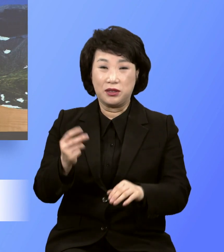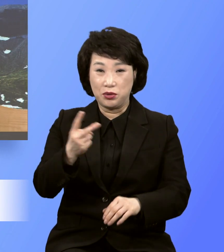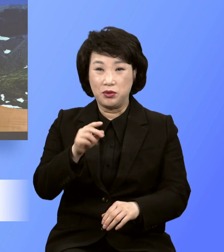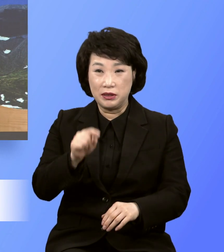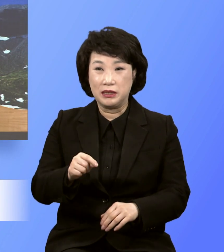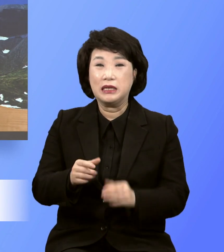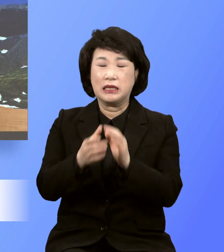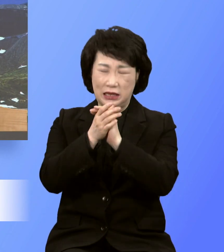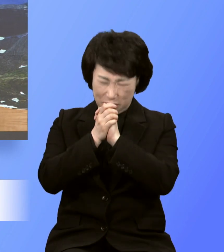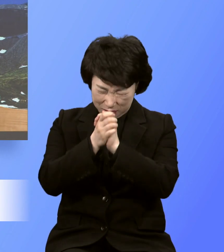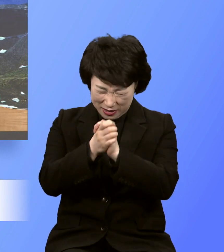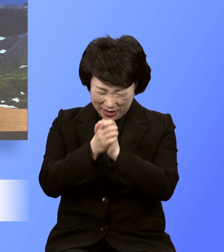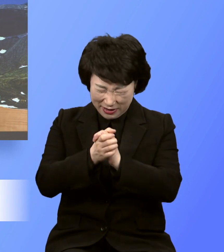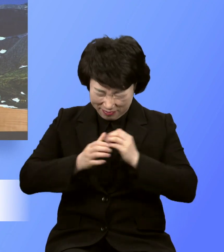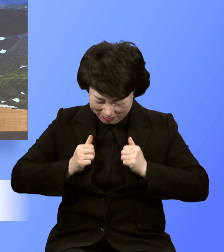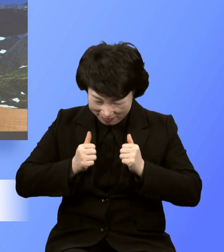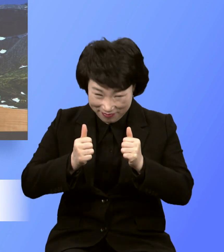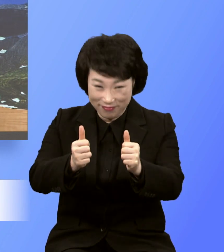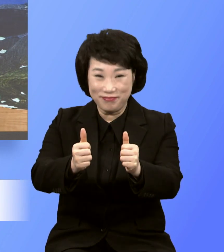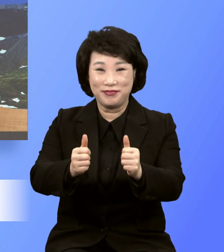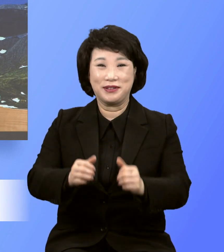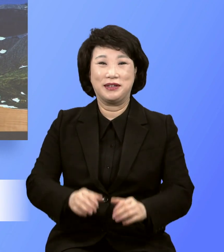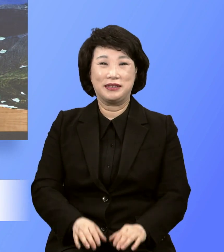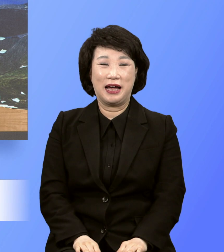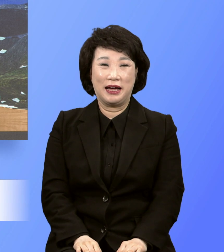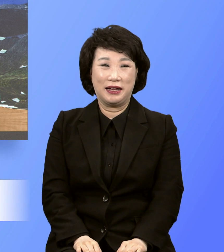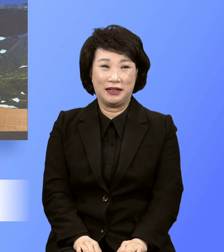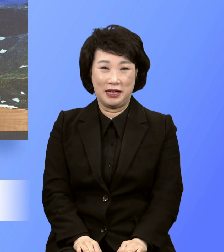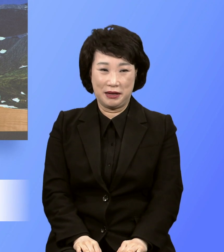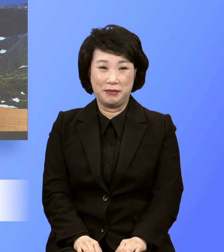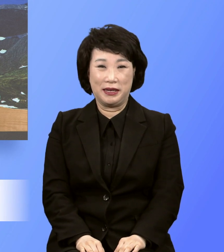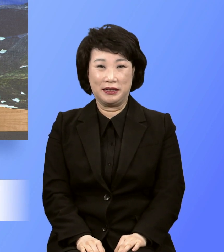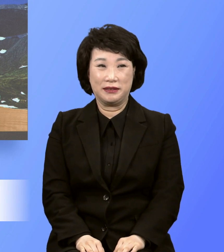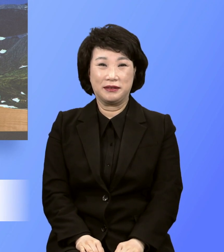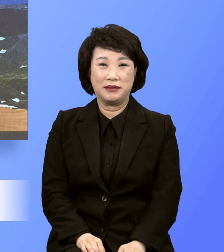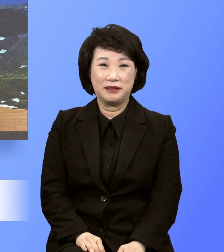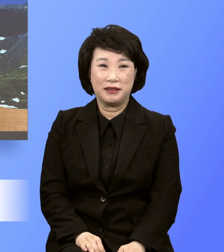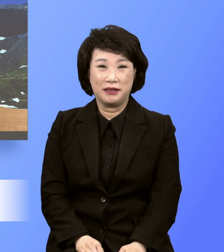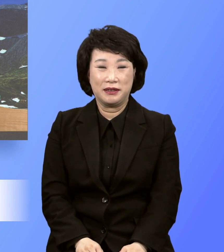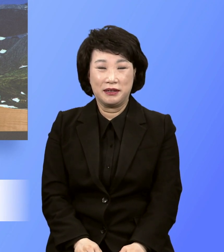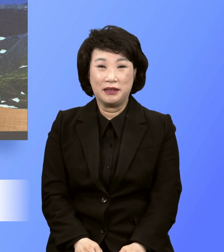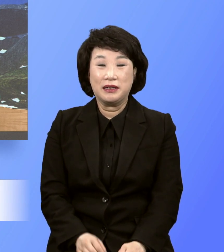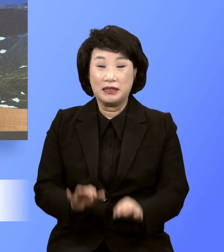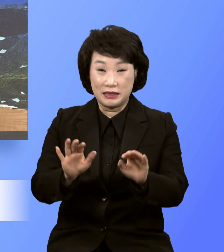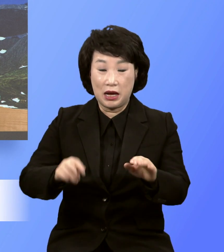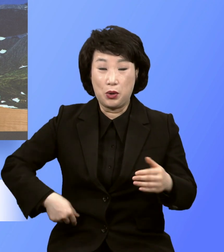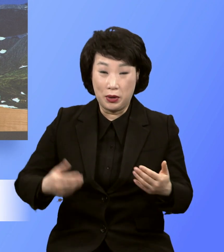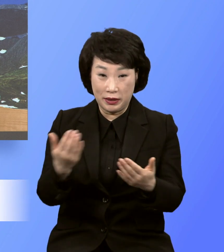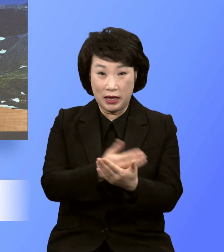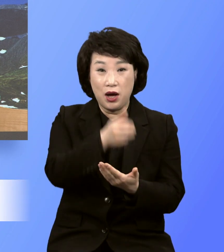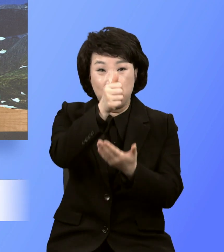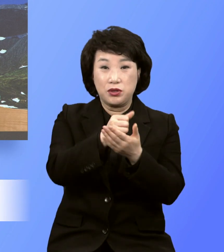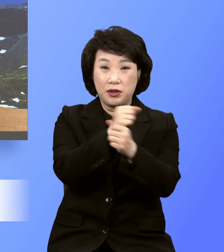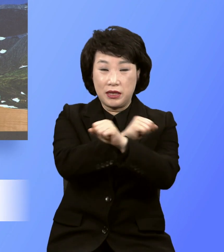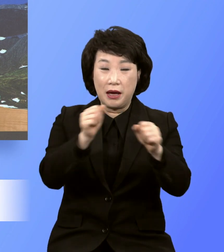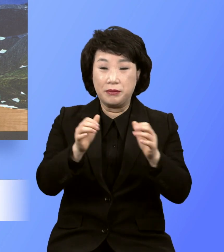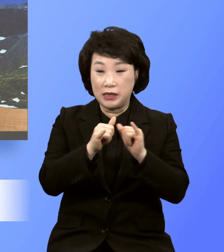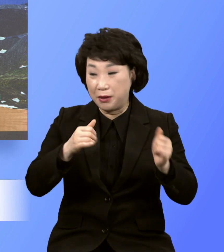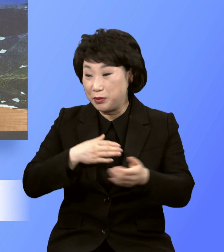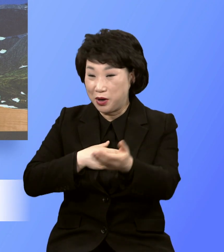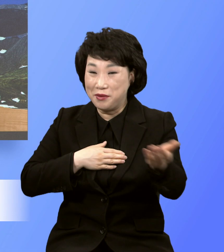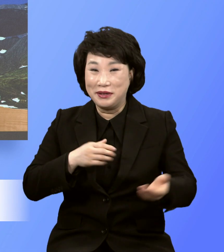그리고 기도하기를 전혀 힘쓰더라고 했으니, 그래서 회개하고 제사함 받은